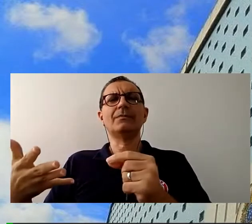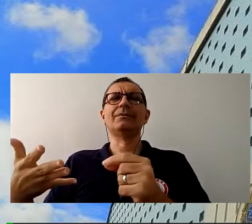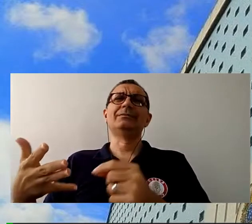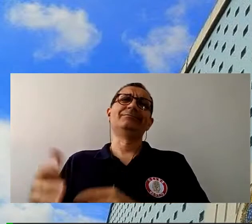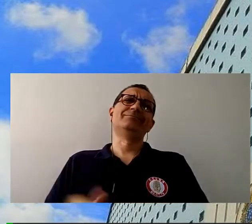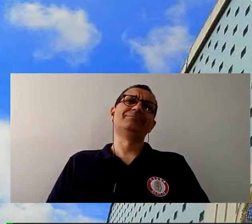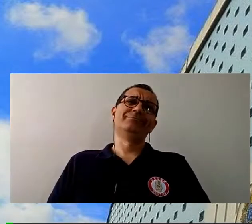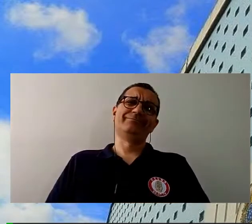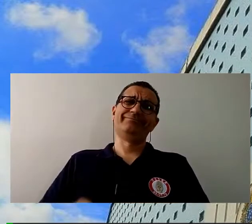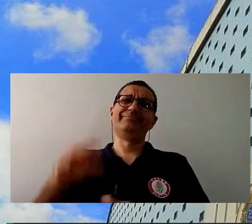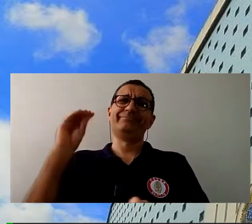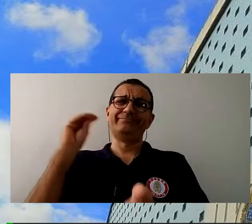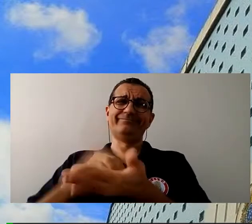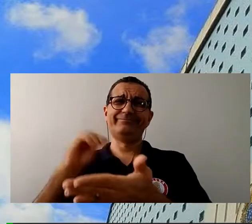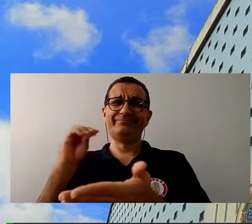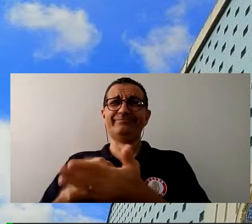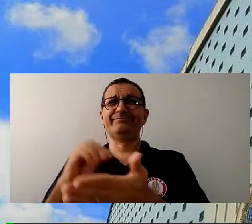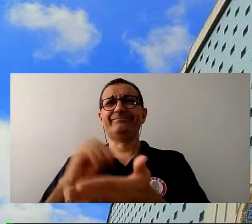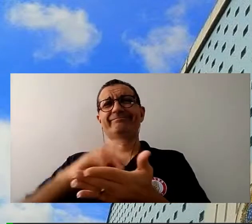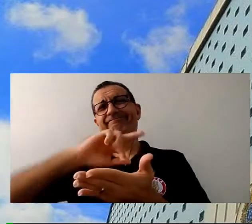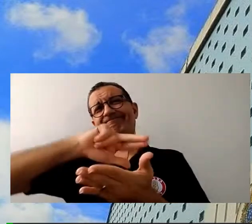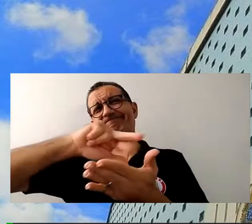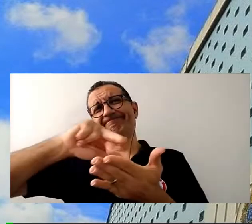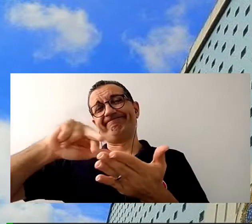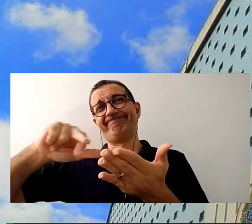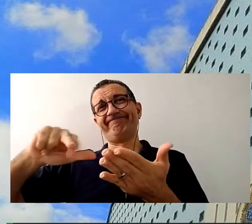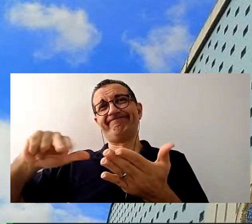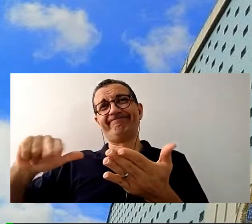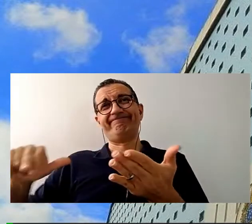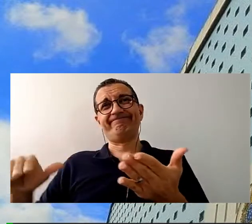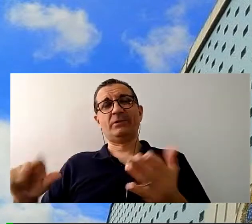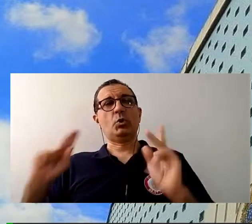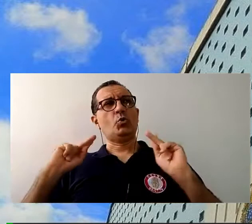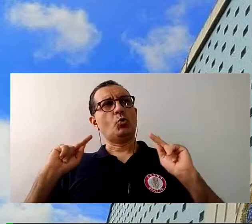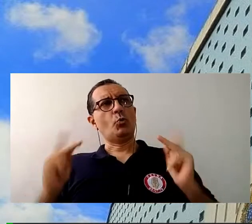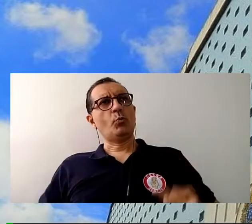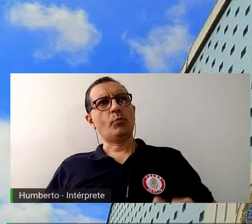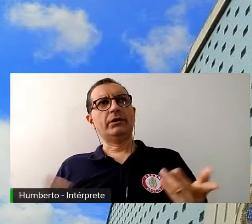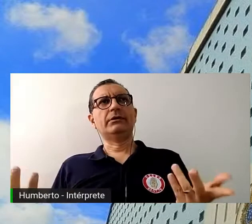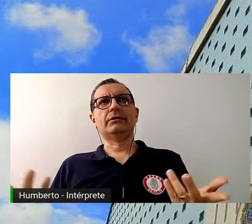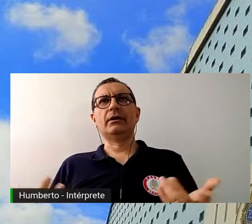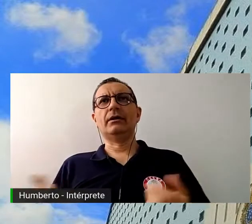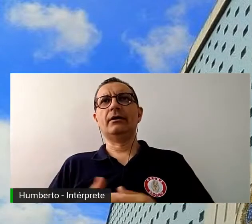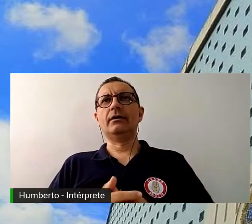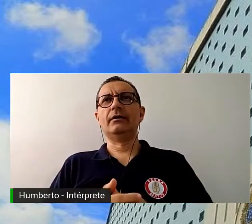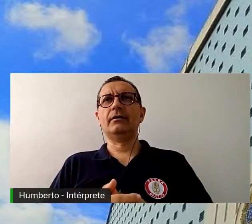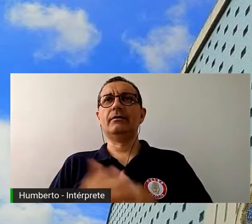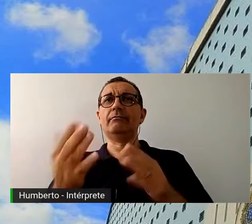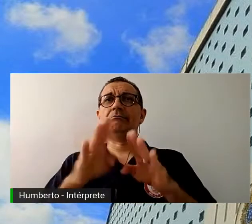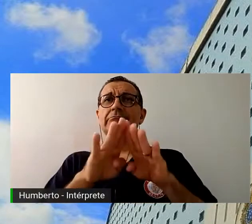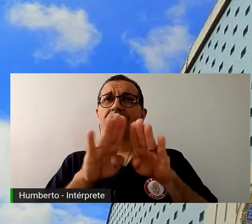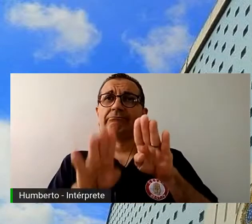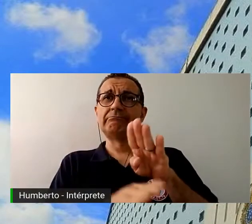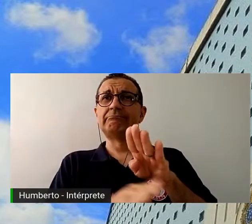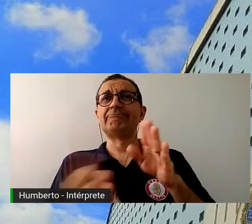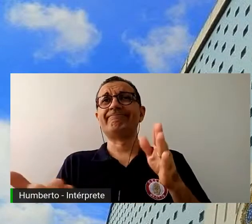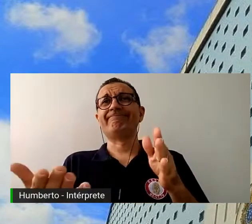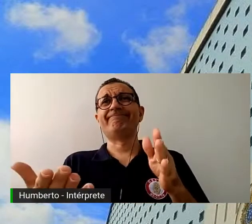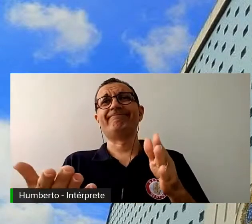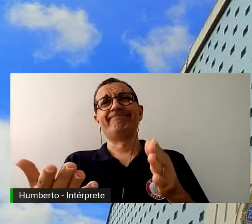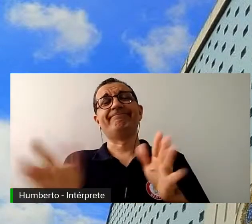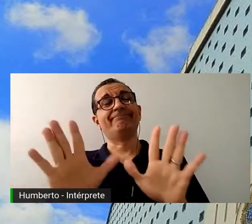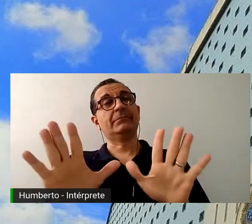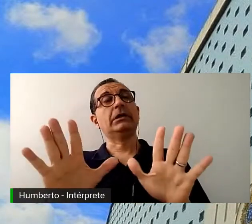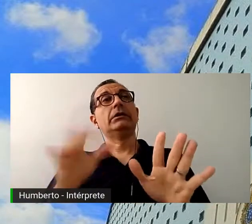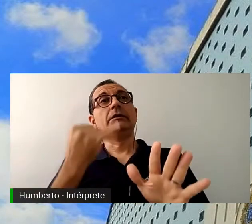os espaços-tempo dessas pessoas. Não tenho maior conhecimento para falar sobre isso, mas é necessário, é importante que